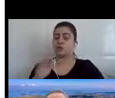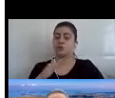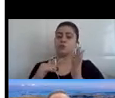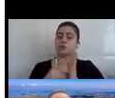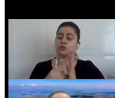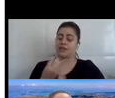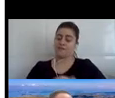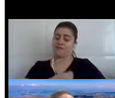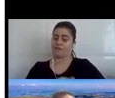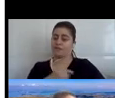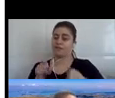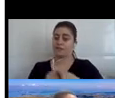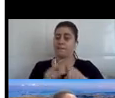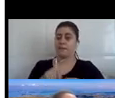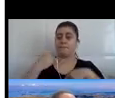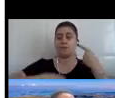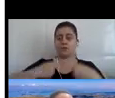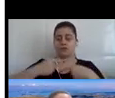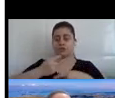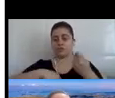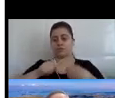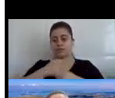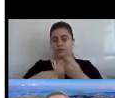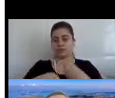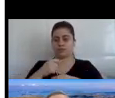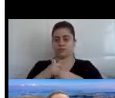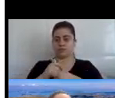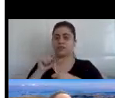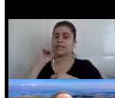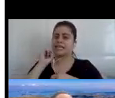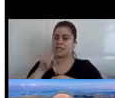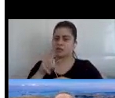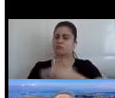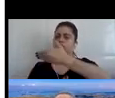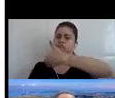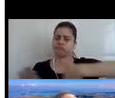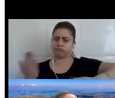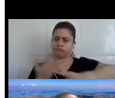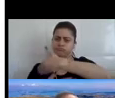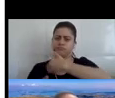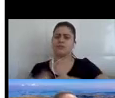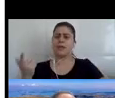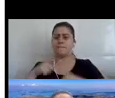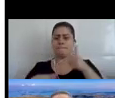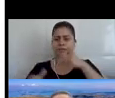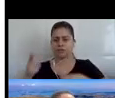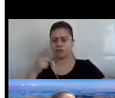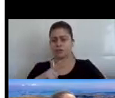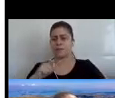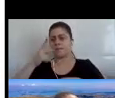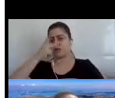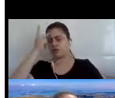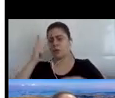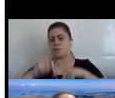e da esfera político-administrativa. Que esses fluxos são recíprocos, eles são repetitivos entre as pessoas, os produtos,